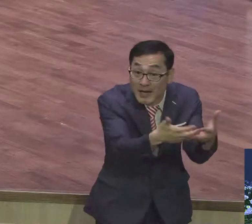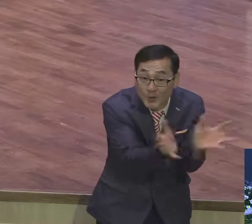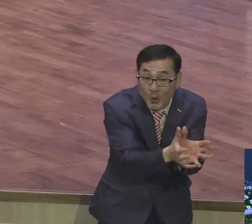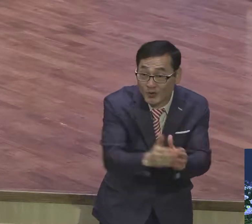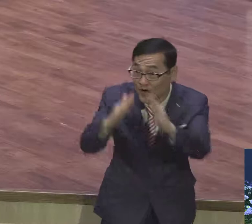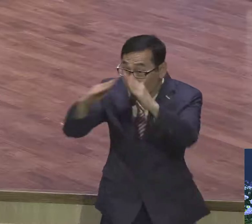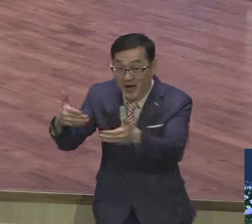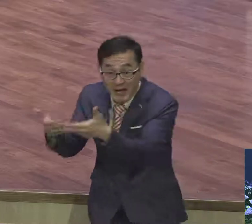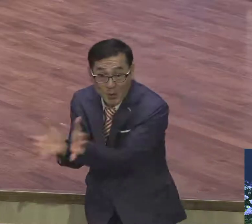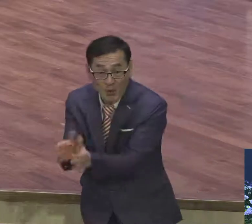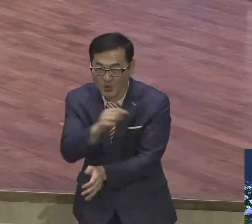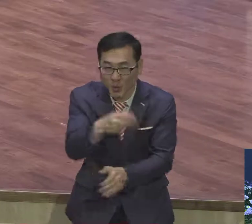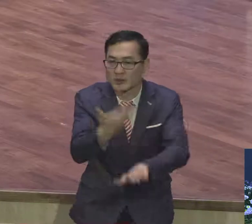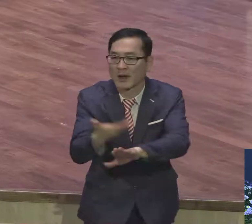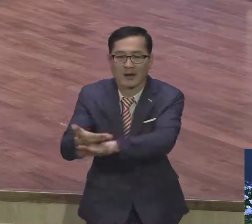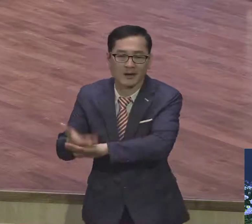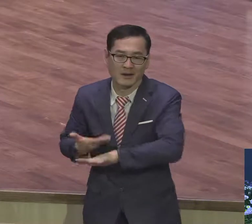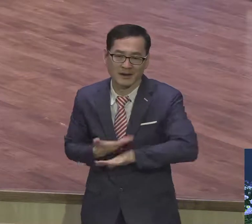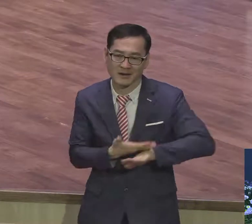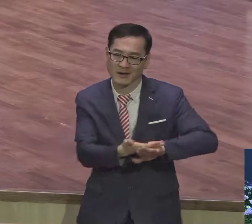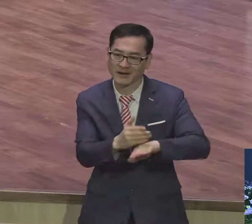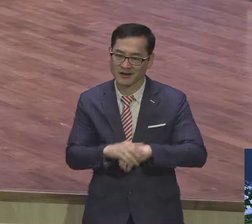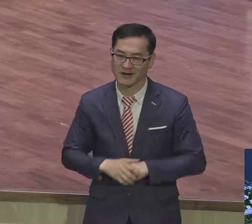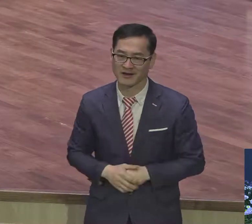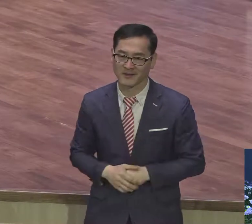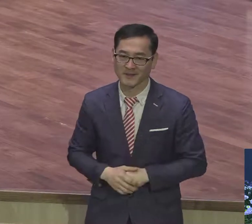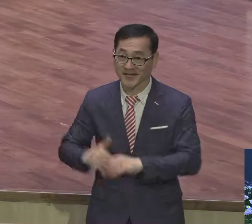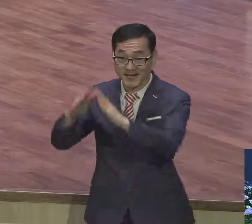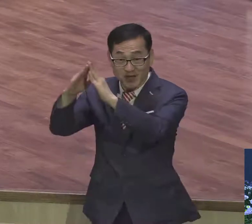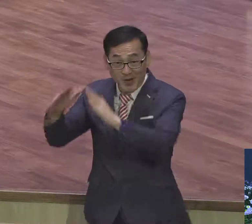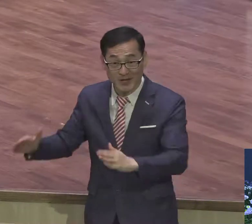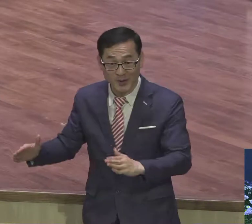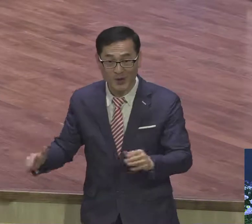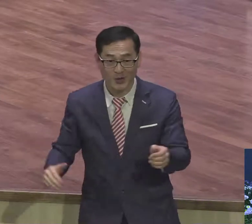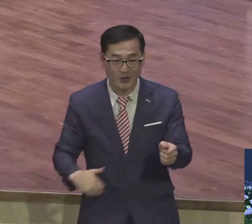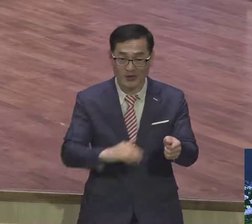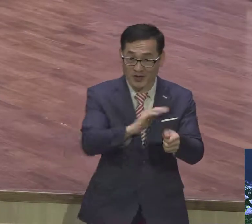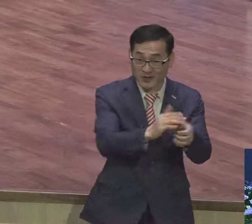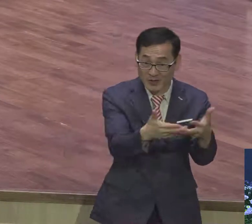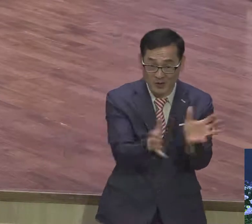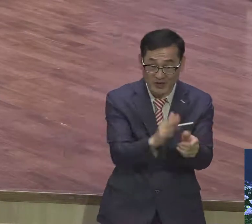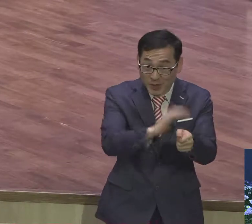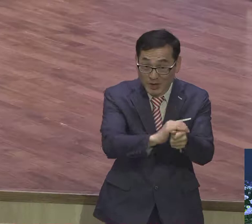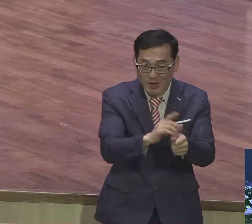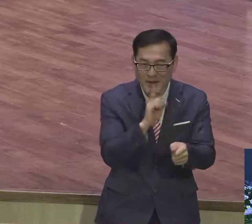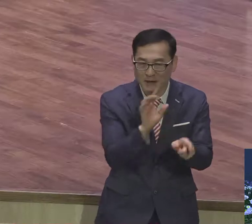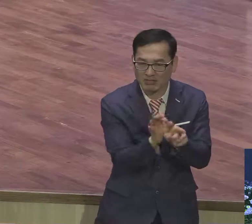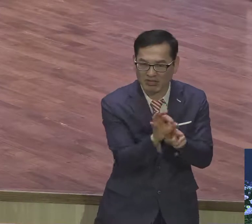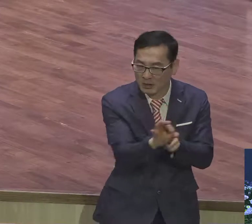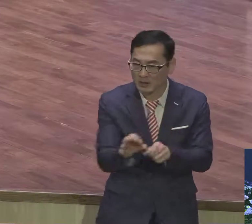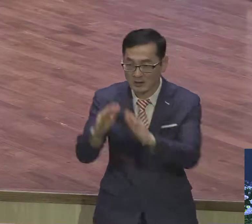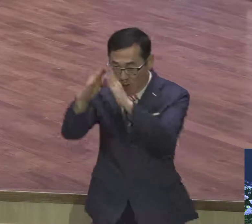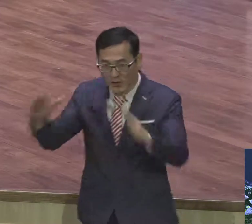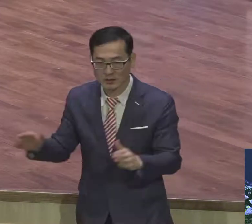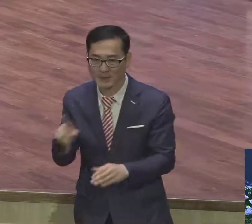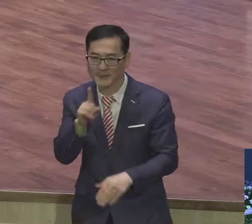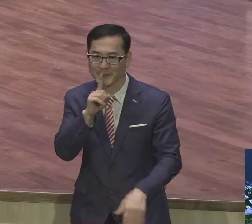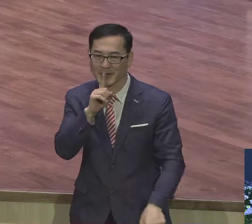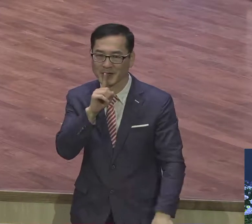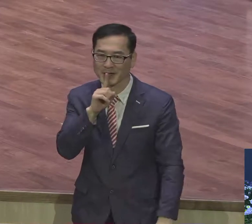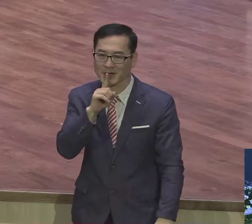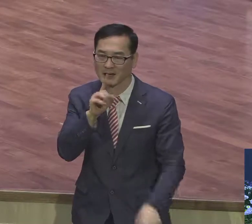직선적이에요 중라도 사람들은 별로 말을 안 합니다 이 굴린다고